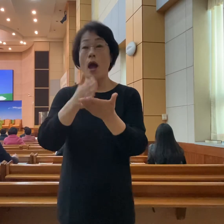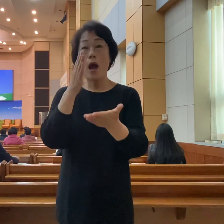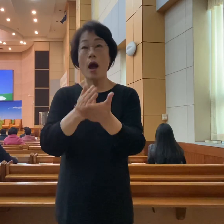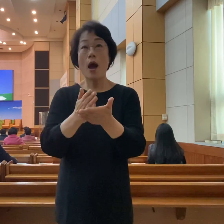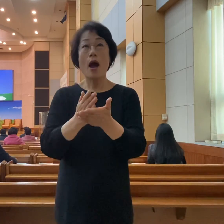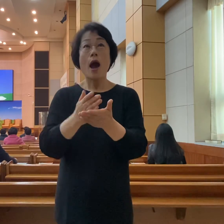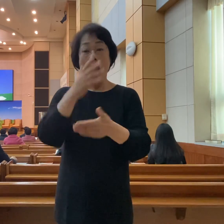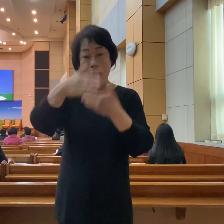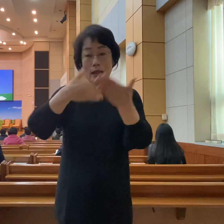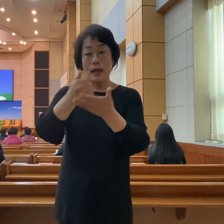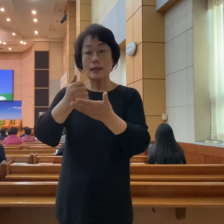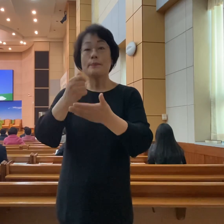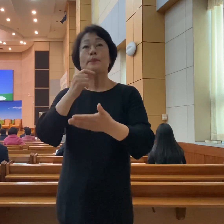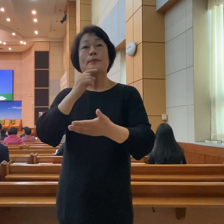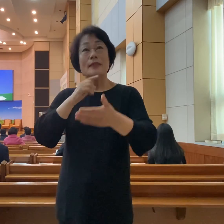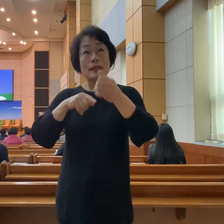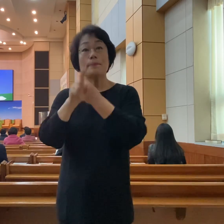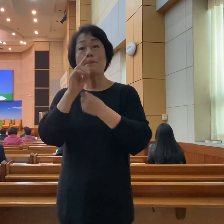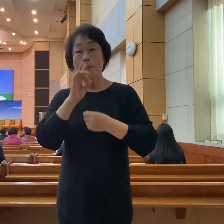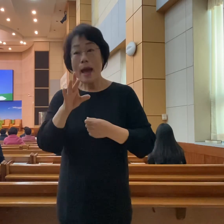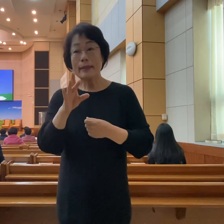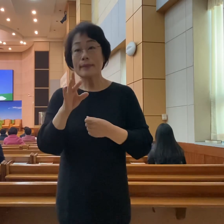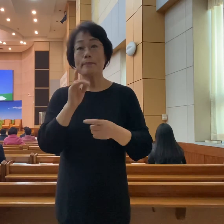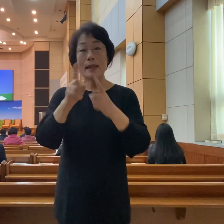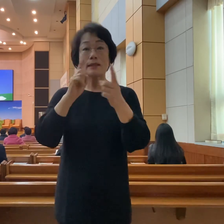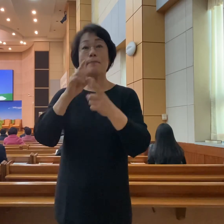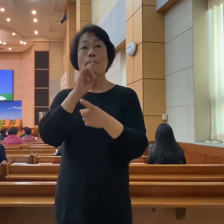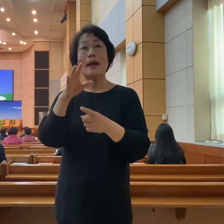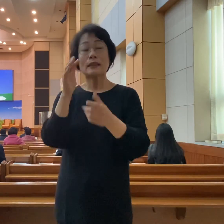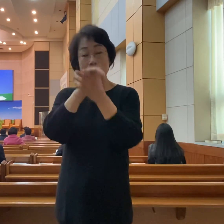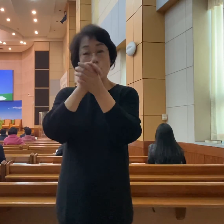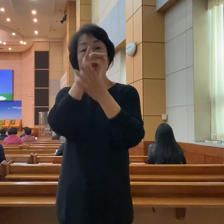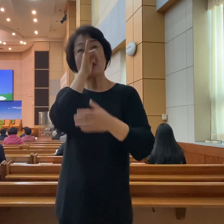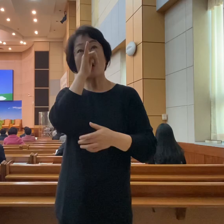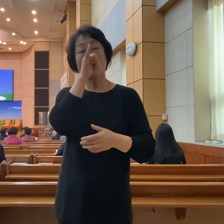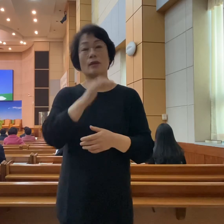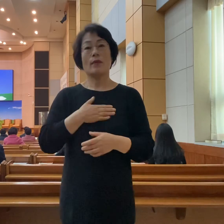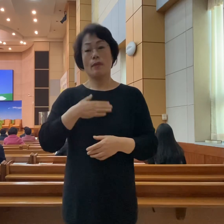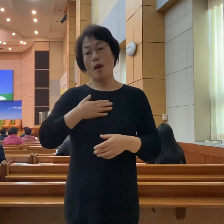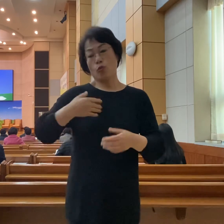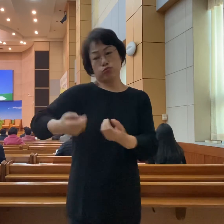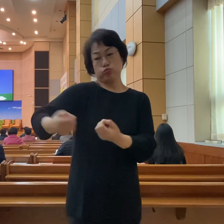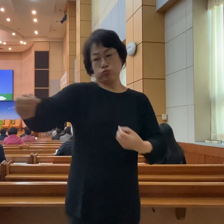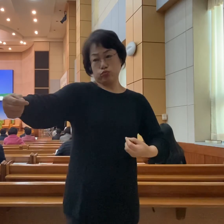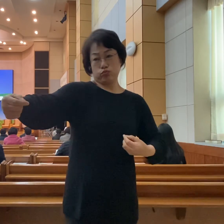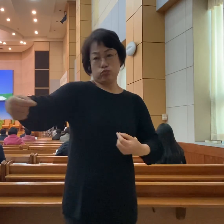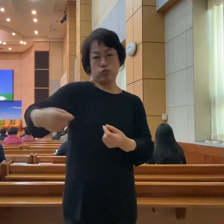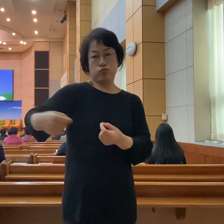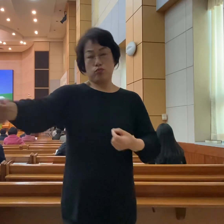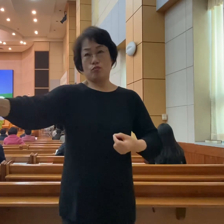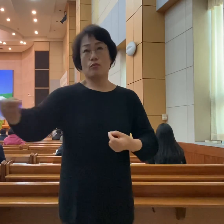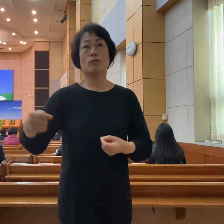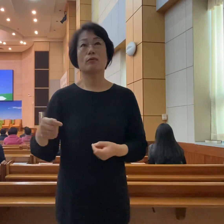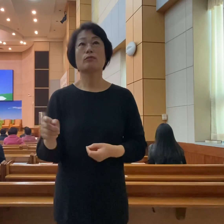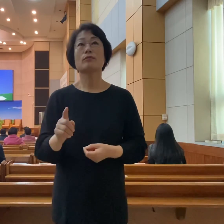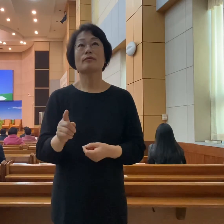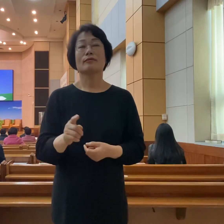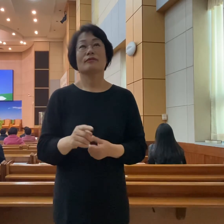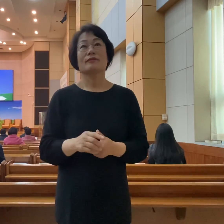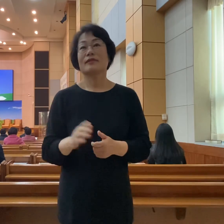뜻만 하나님의 말씀만 그렇게 기도하라면은 나하고는 거리가 먼 것 같은데요.